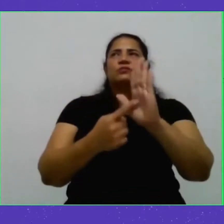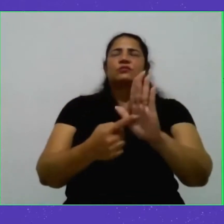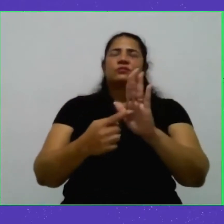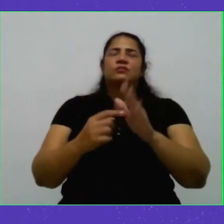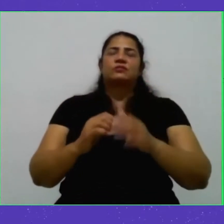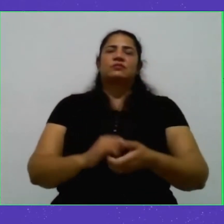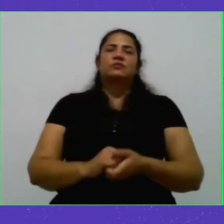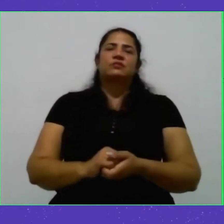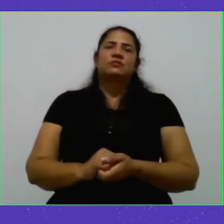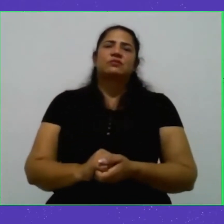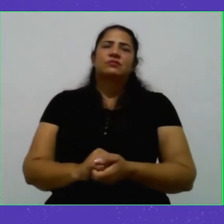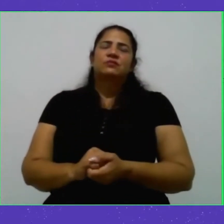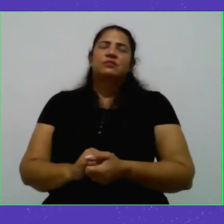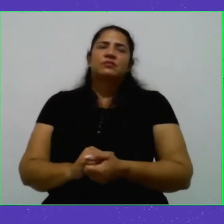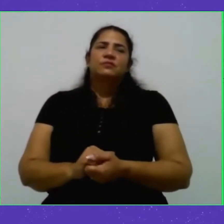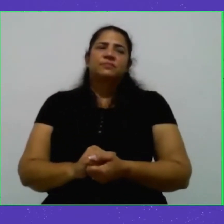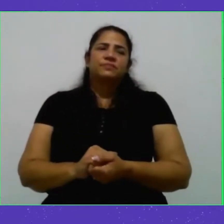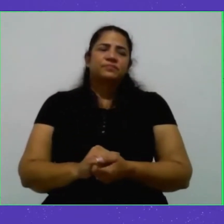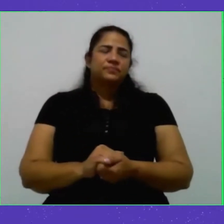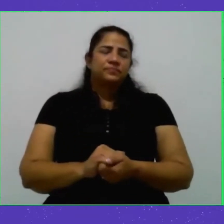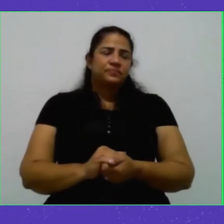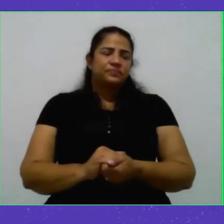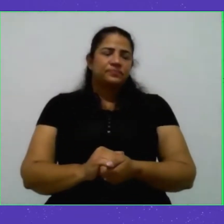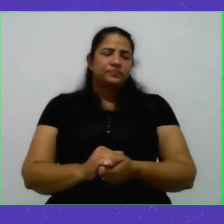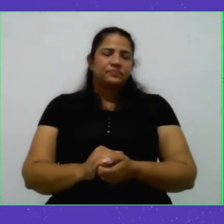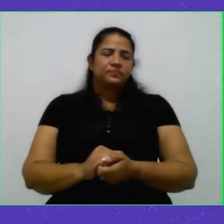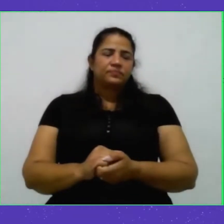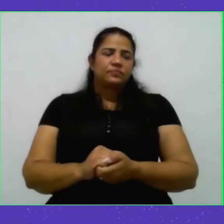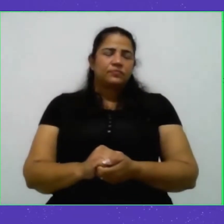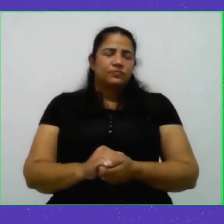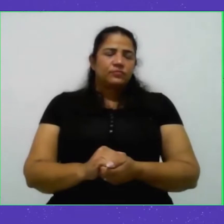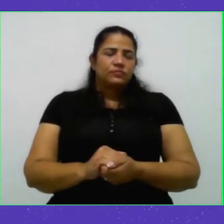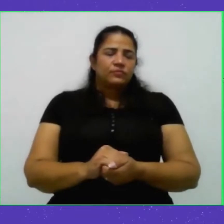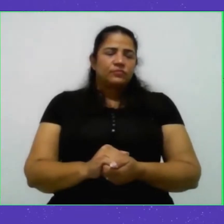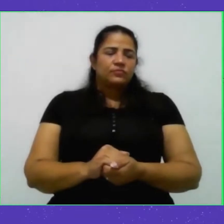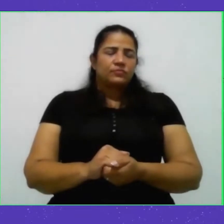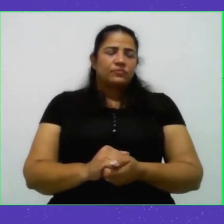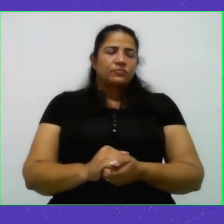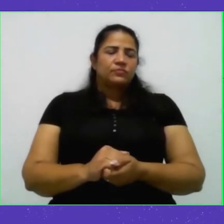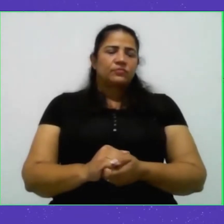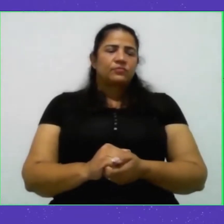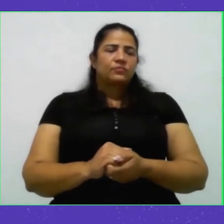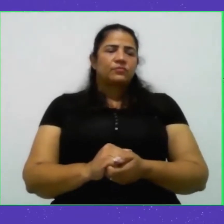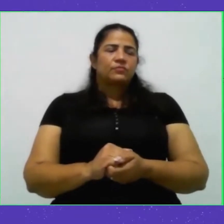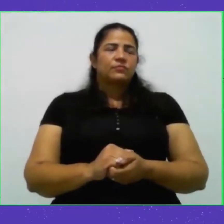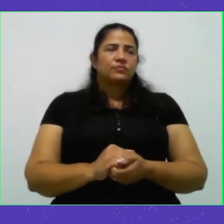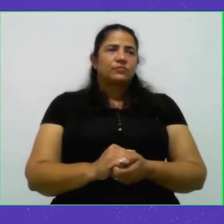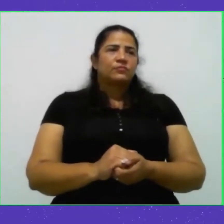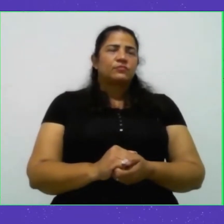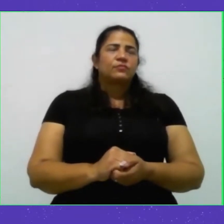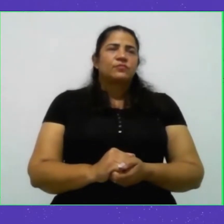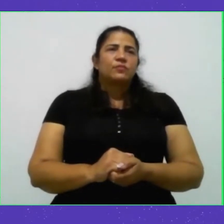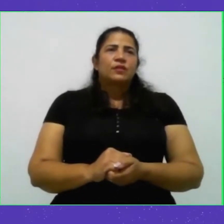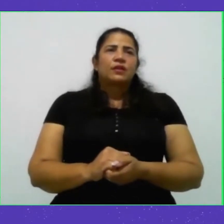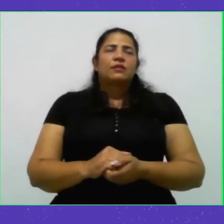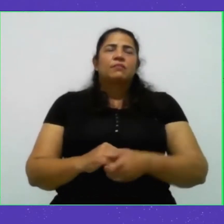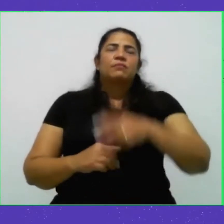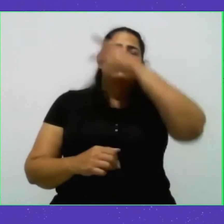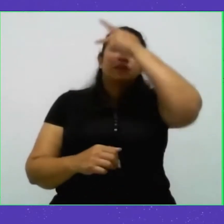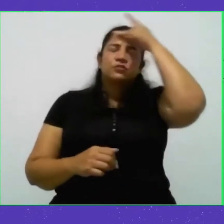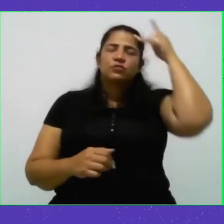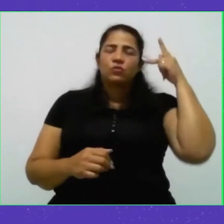nos faz pessoas dóceis. humildes